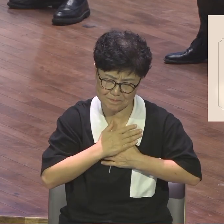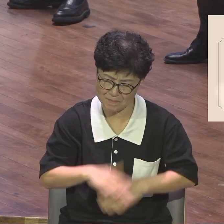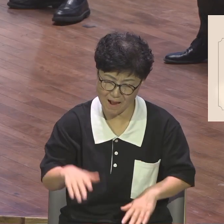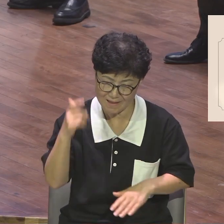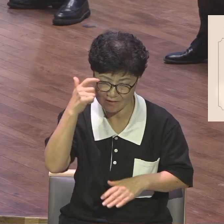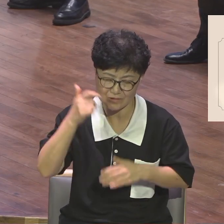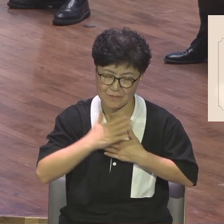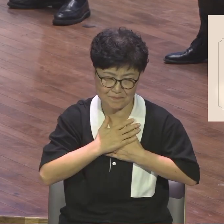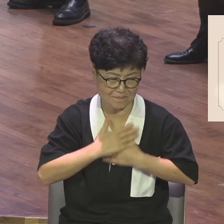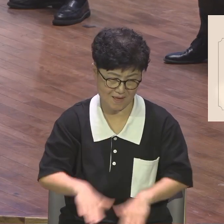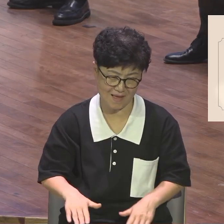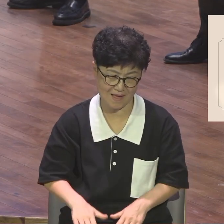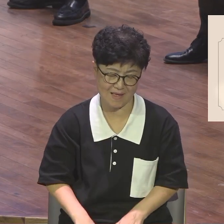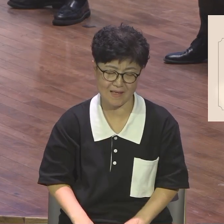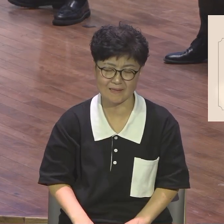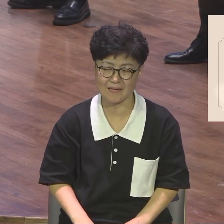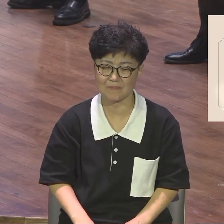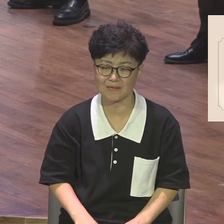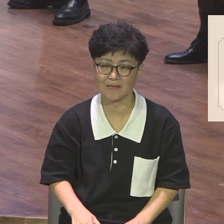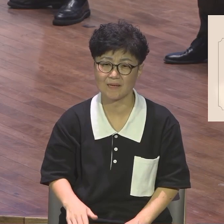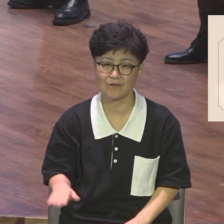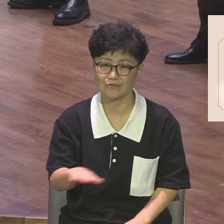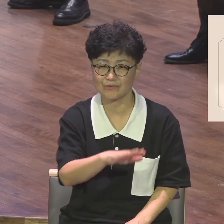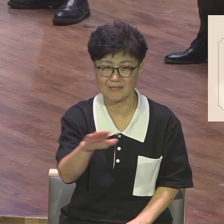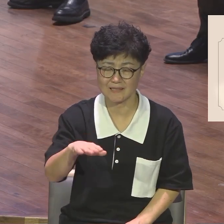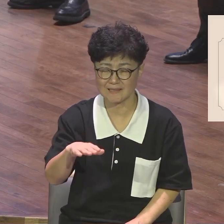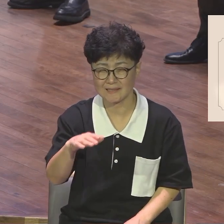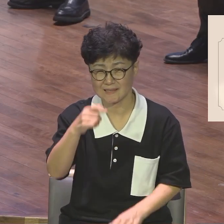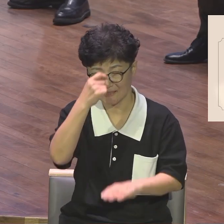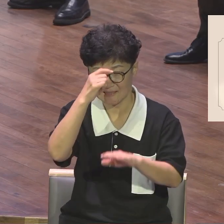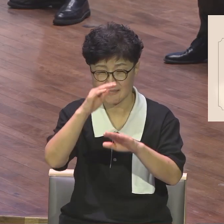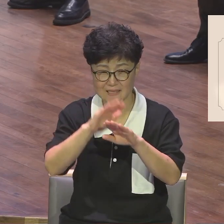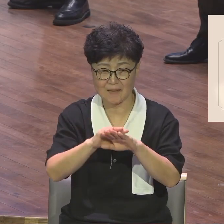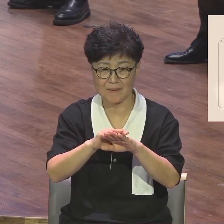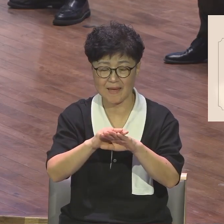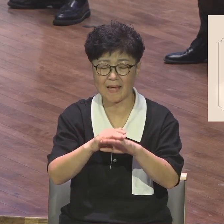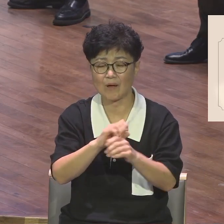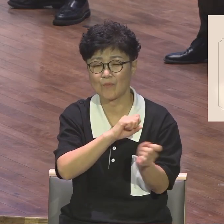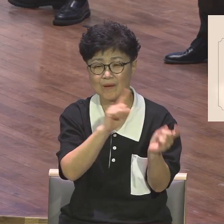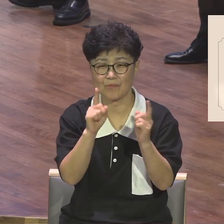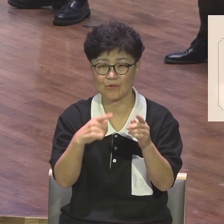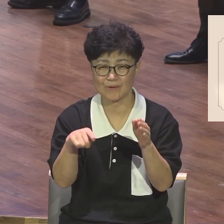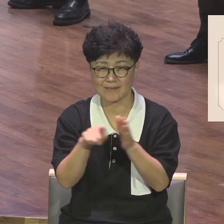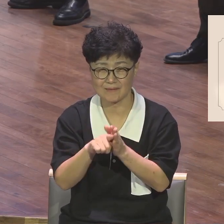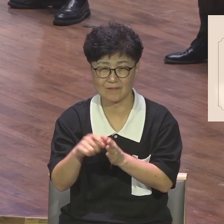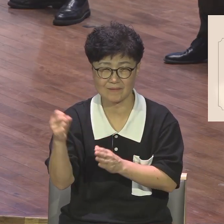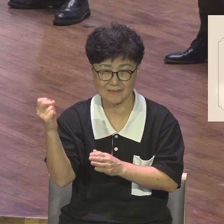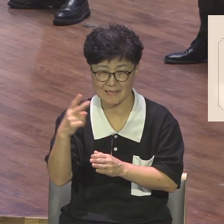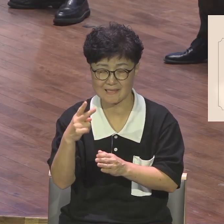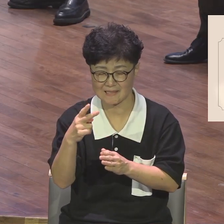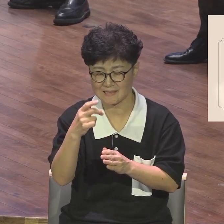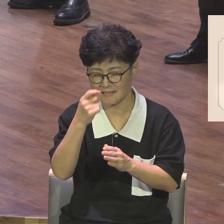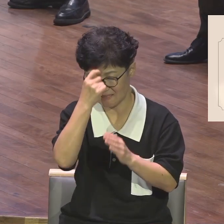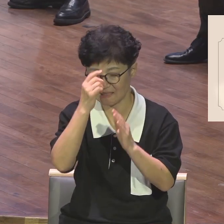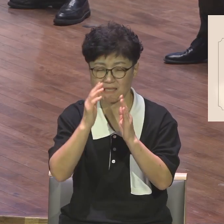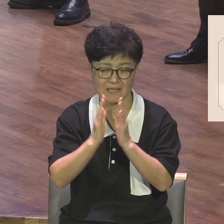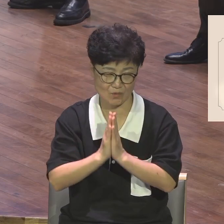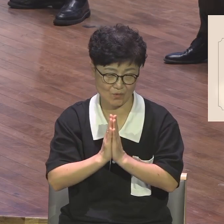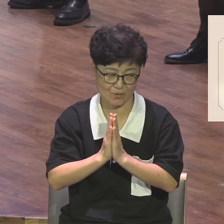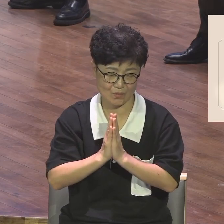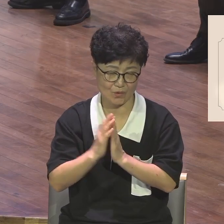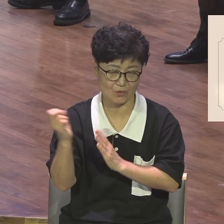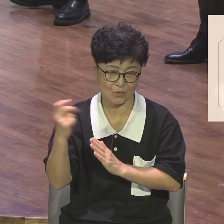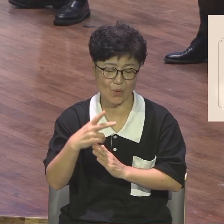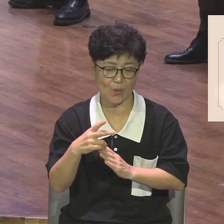사랑과 예배를 선물할 수 있도록 우리 10월 20일 디데이를 놓고 한 번 더 설득하고 생각하고 찾아가고 전화하고 연락하고 설득할